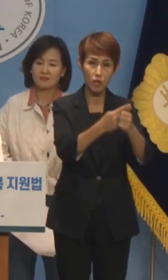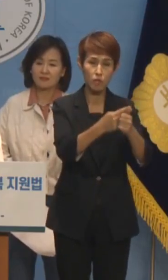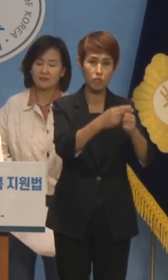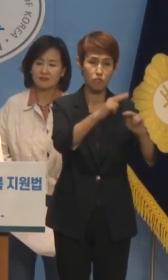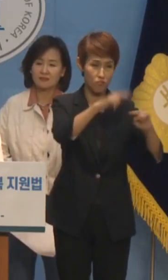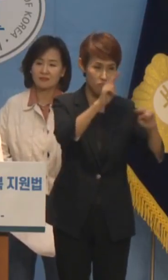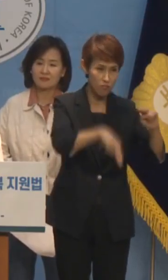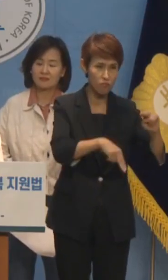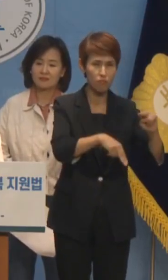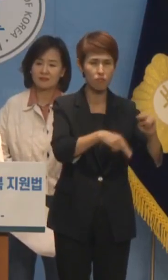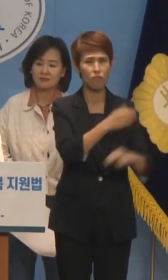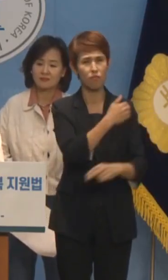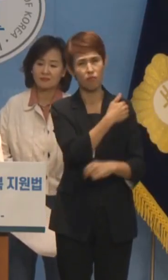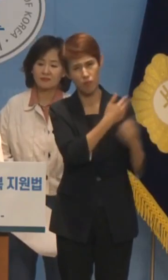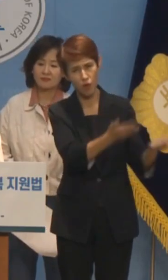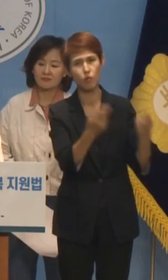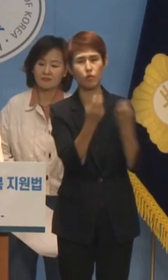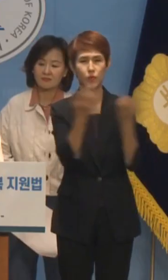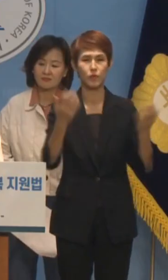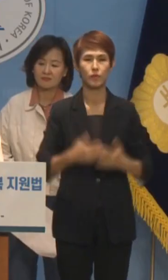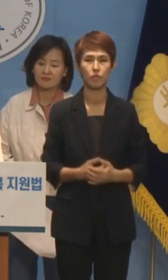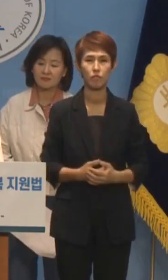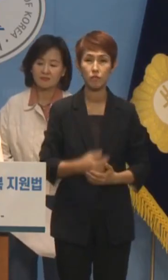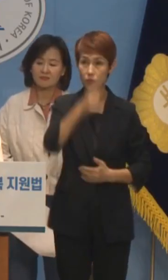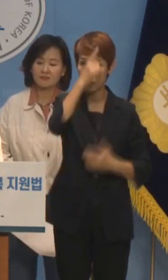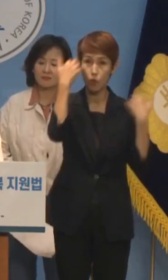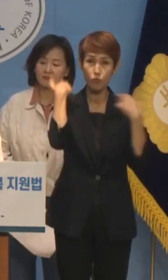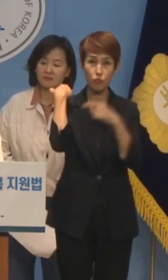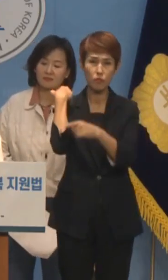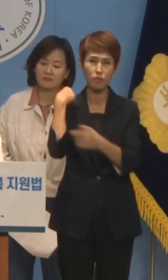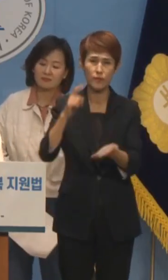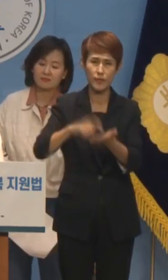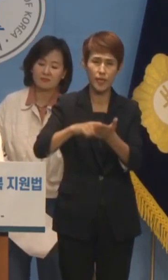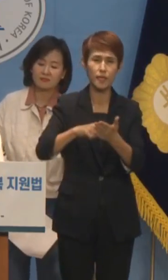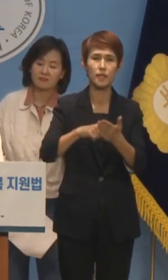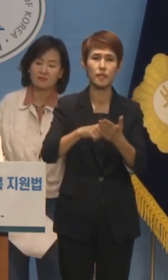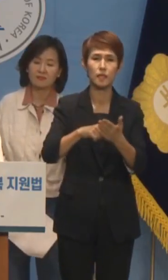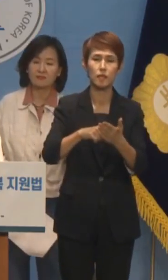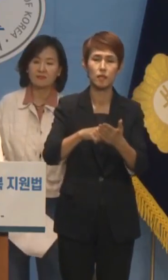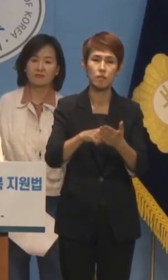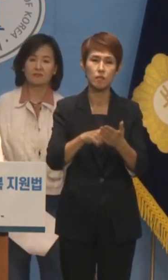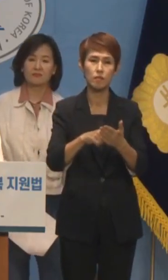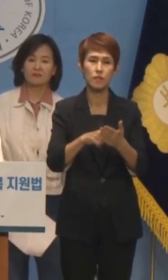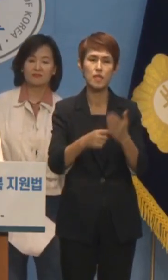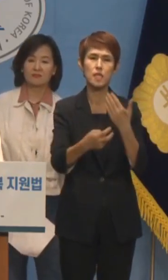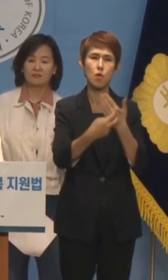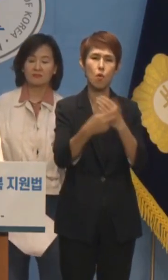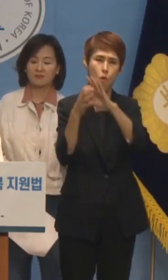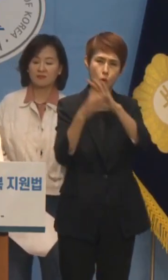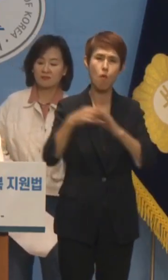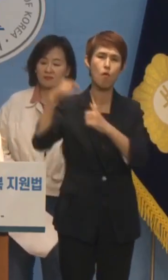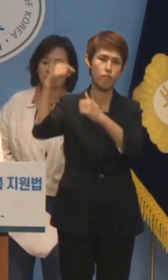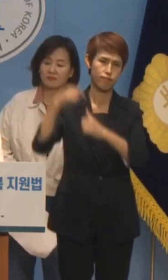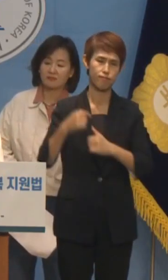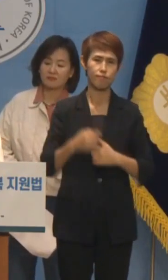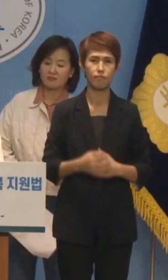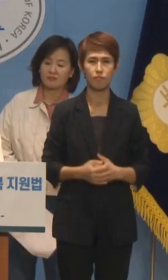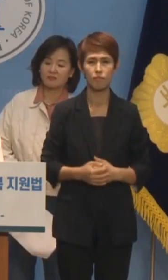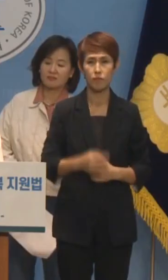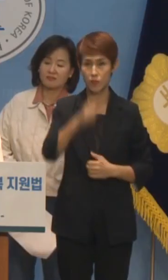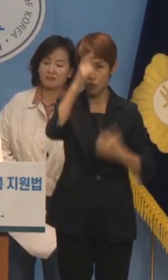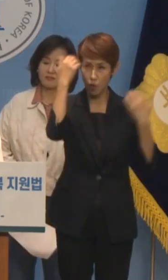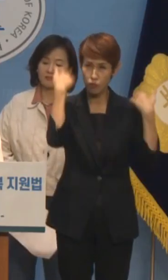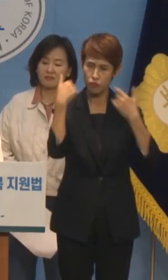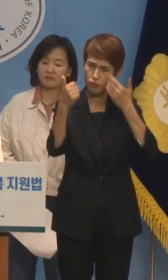없었습니다. 그러나 정부는 비상진료 체계는 항상 유지하라 합니다. 정부에게